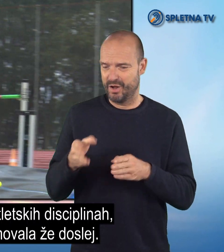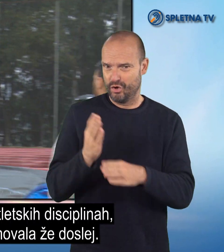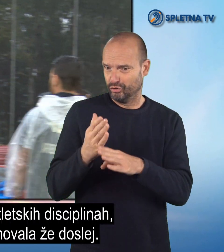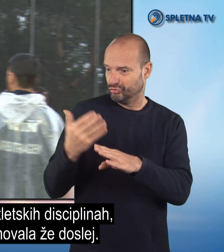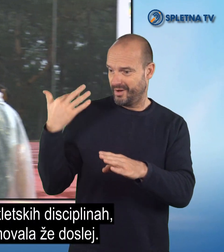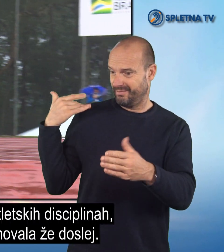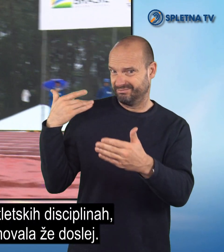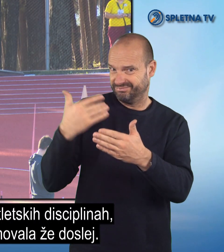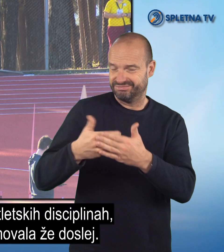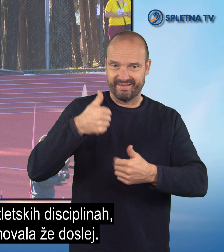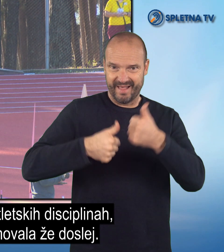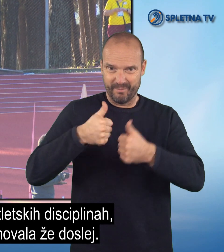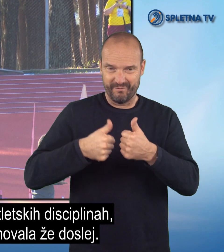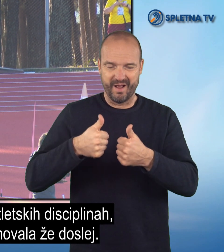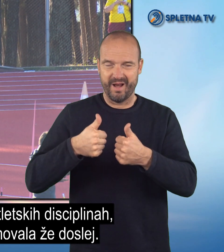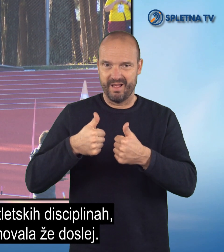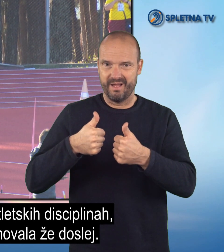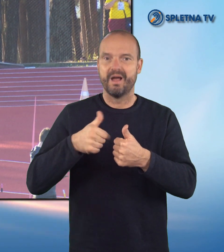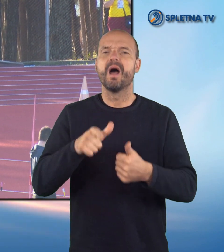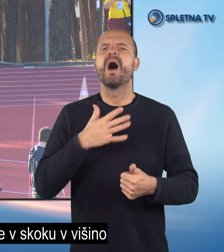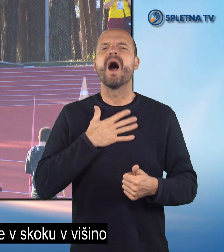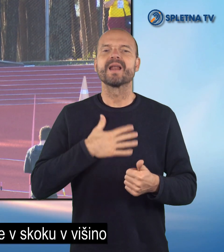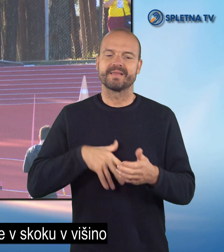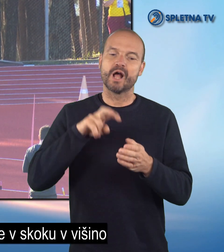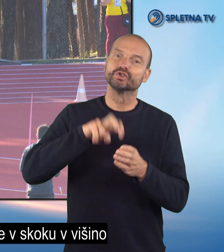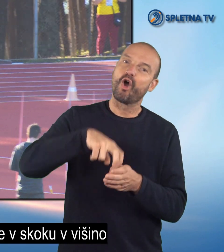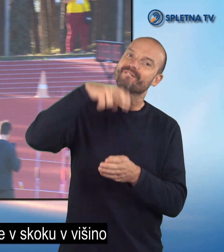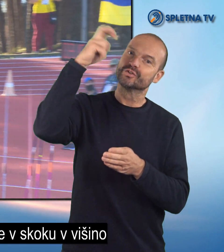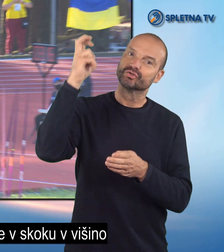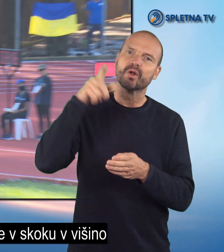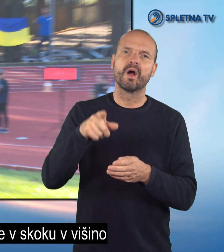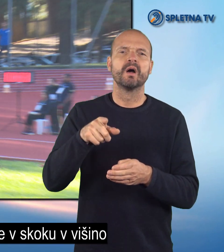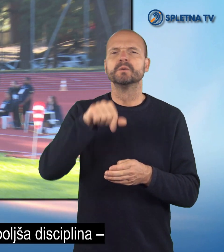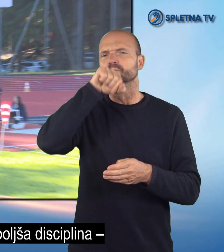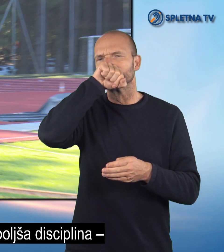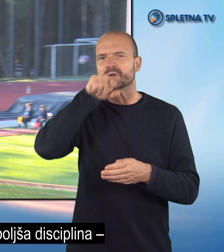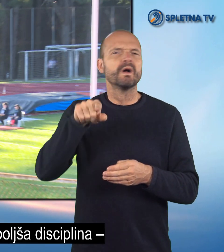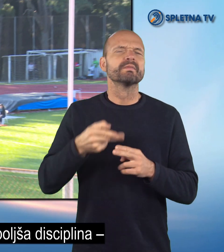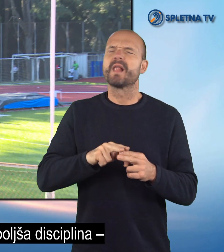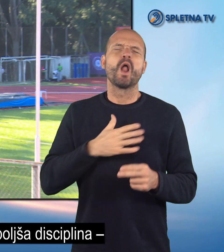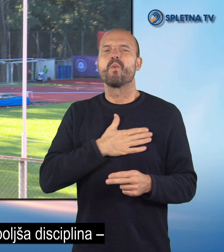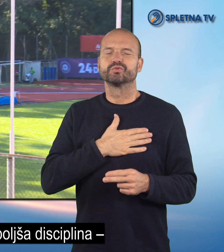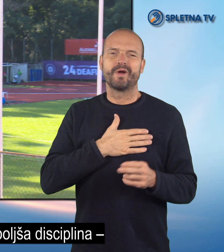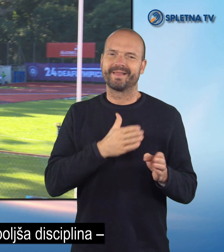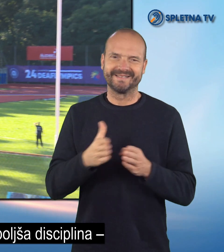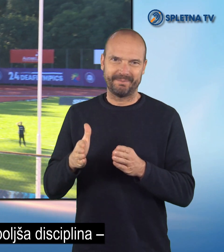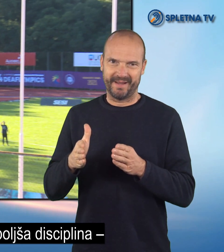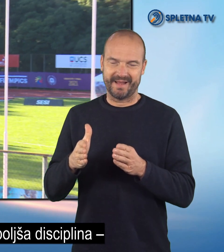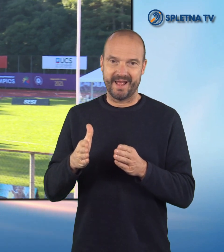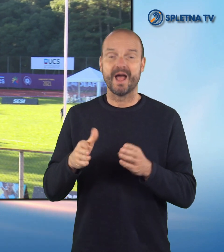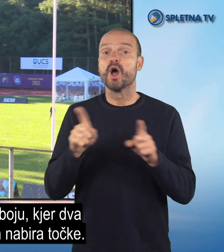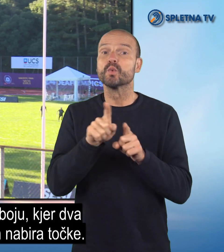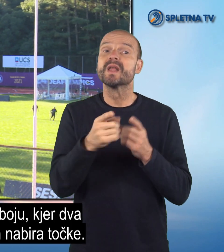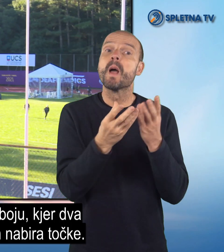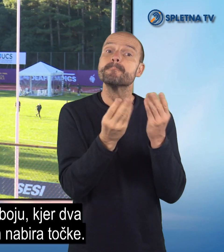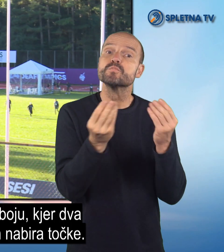je tekmovala že doslej, zelo rada skače v višino, to je njena najboljša disciplina.